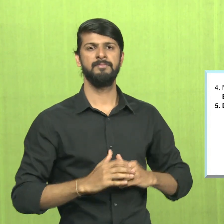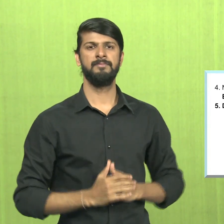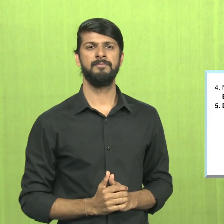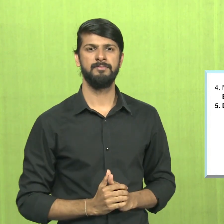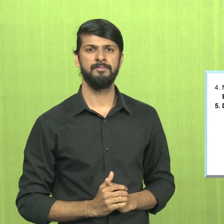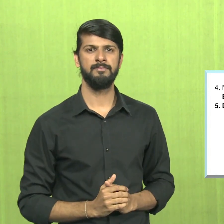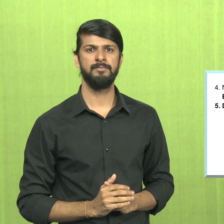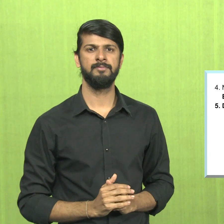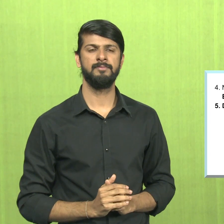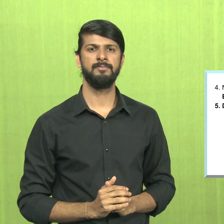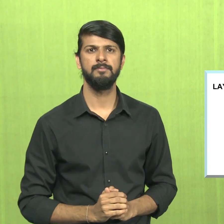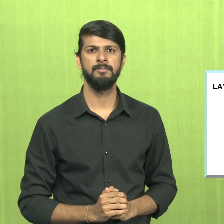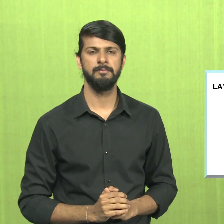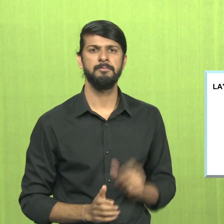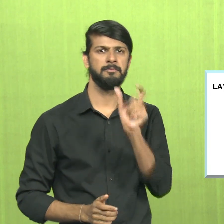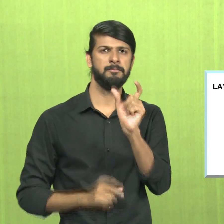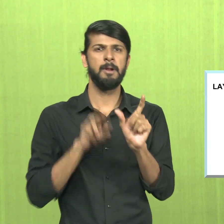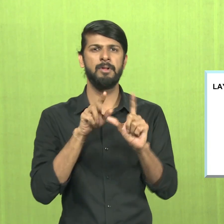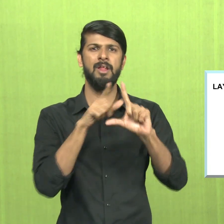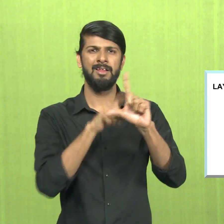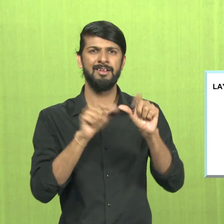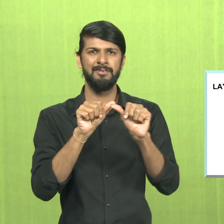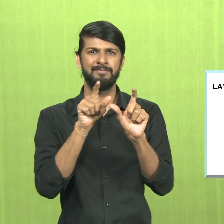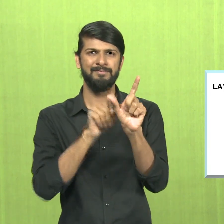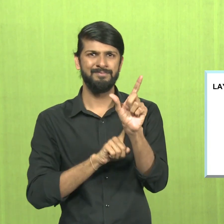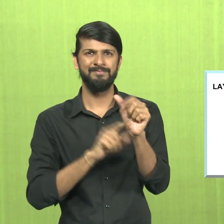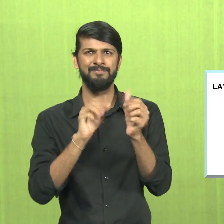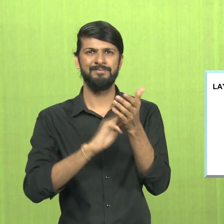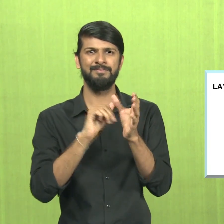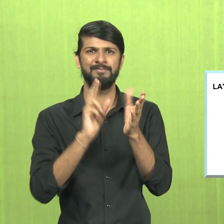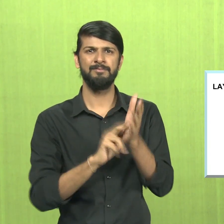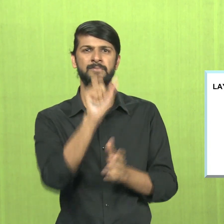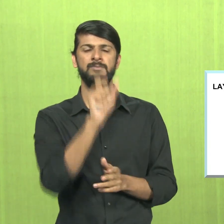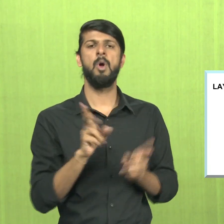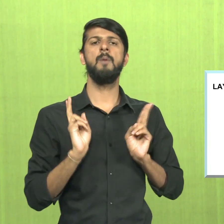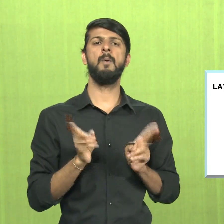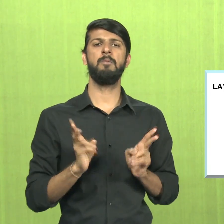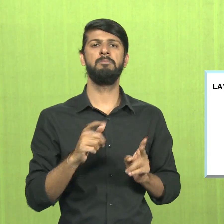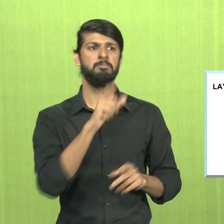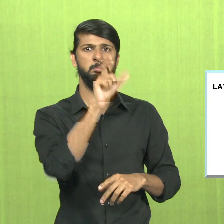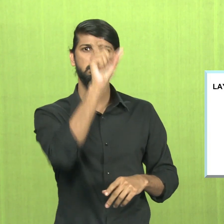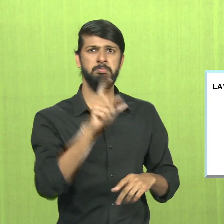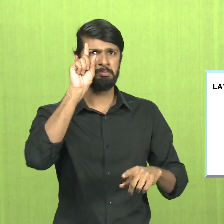यो यो हनी स्टिल अलाइव हैं लेमन मींस कमेंट इट और नॉट एवरी पर्सन